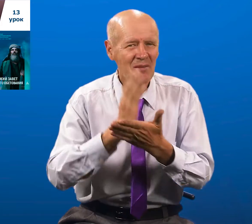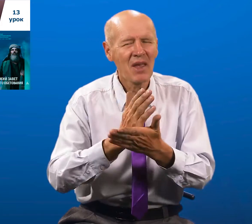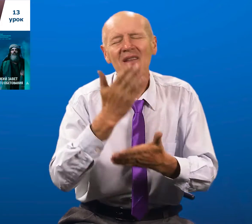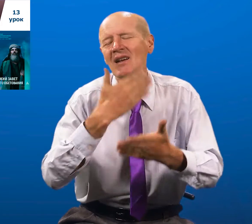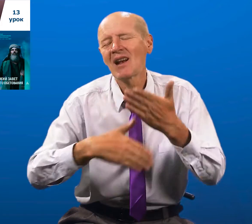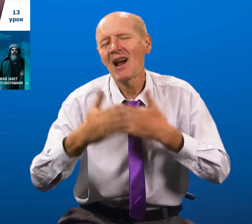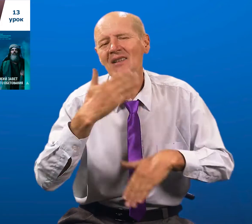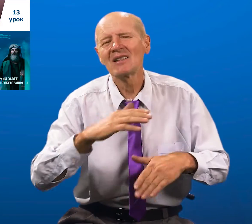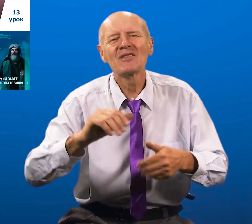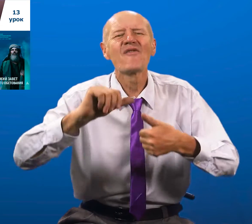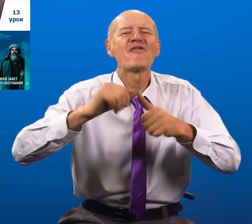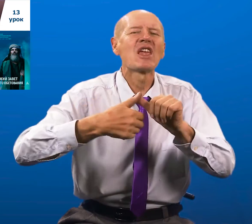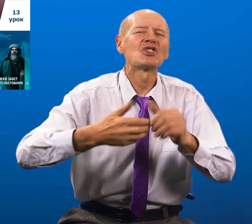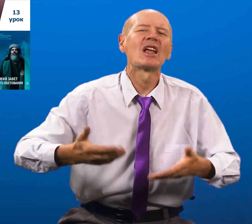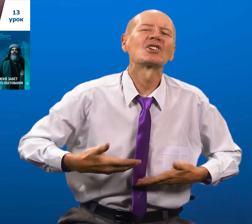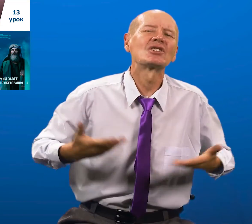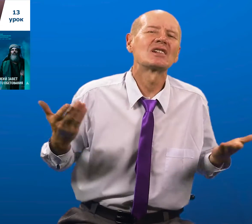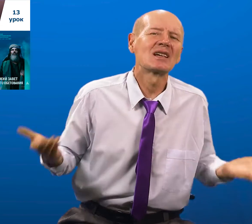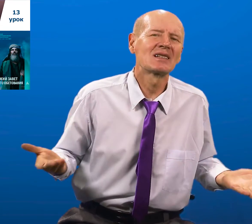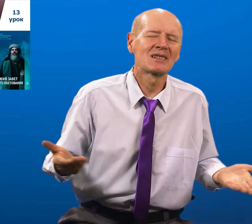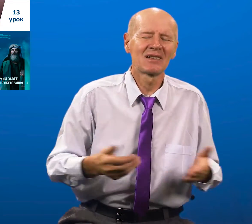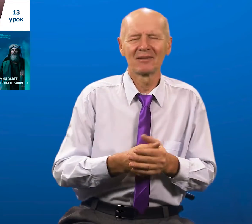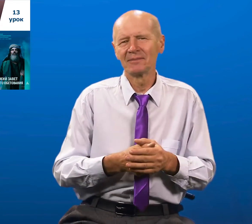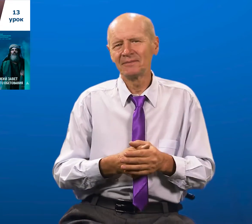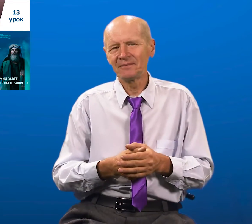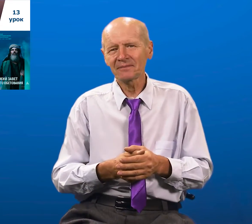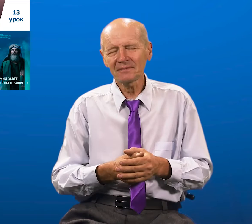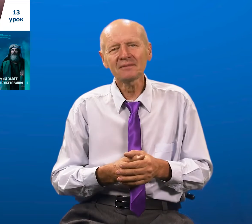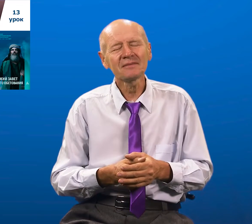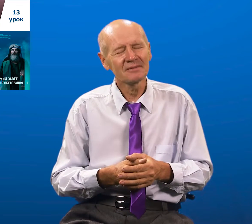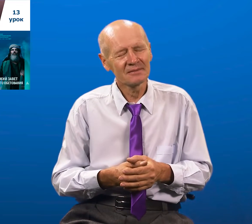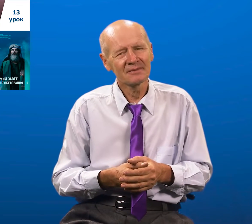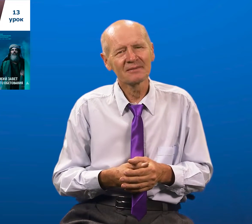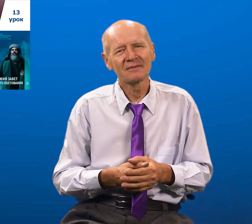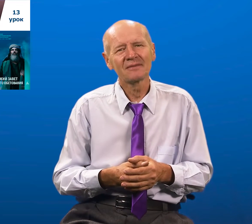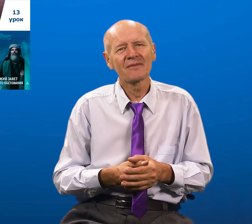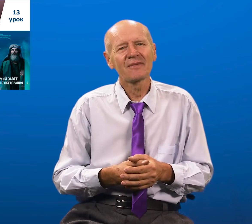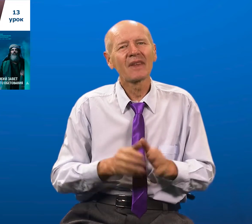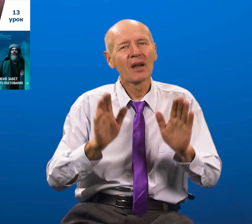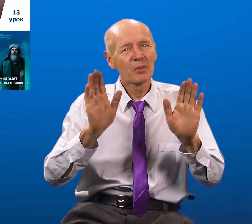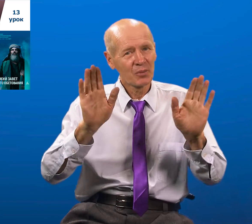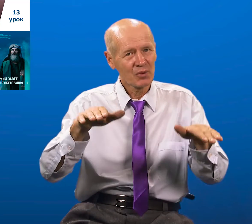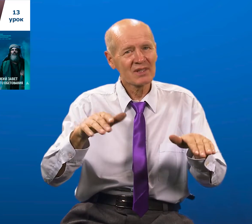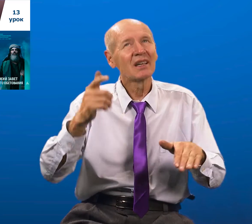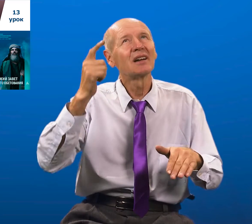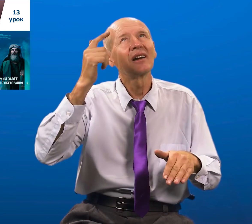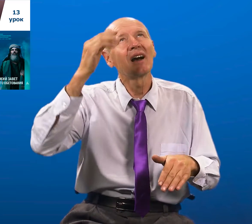Пусть же Бог мира, воскресивший из мертвых кровью вечного завета Господа нашего Иисуса